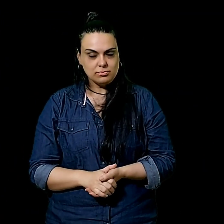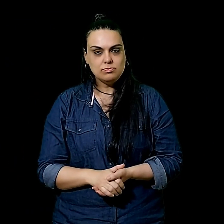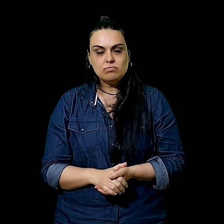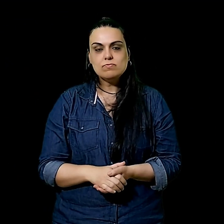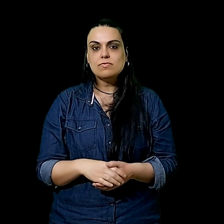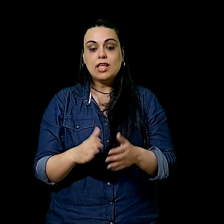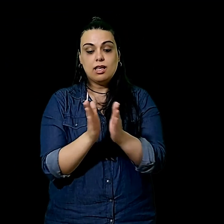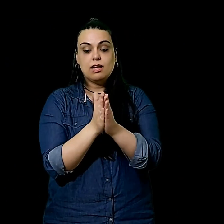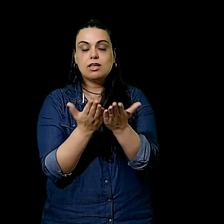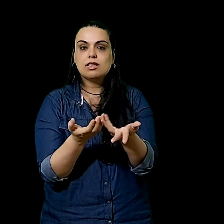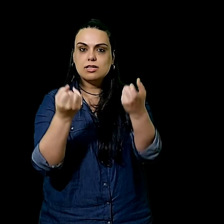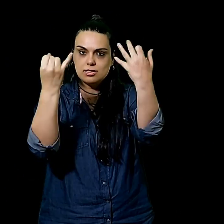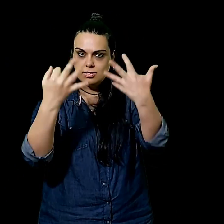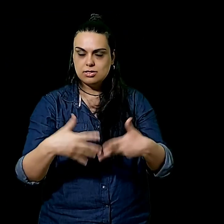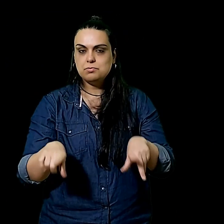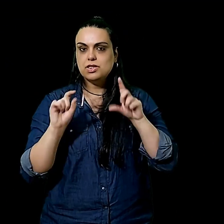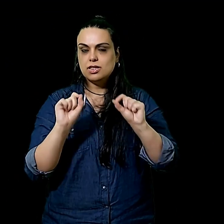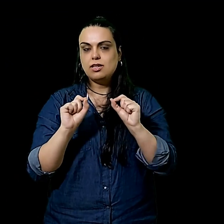a palavra do Senhor.